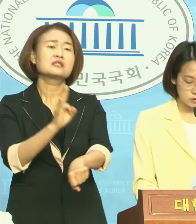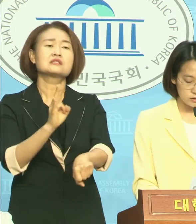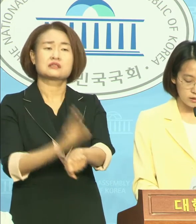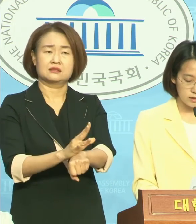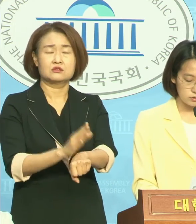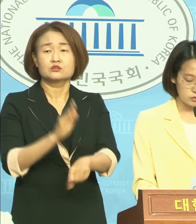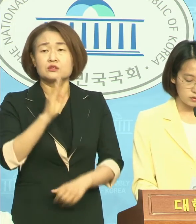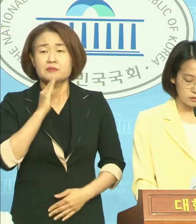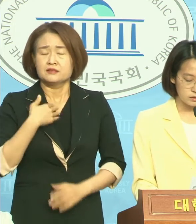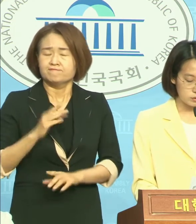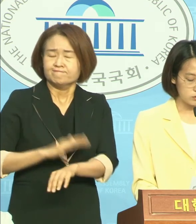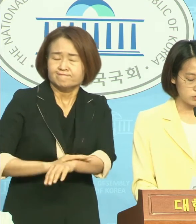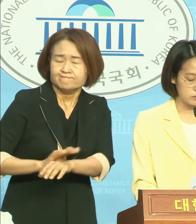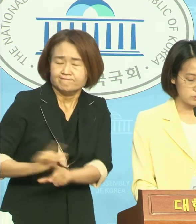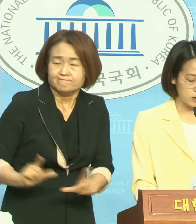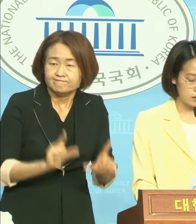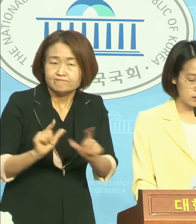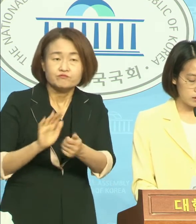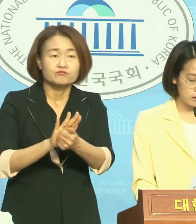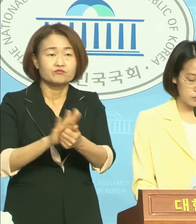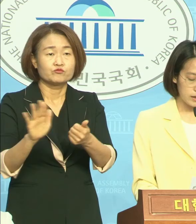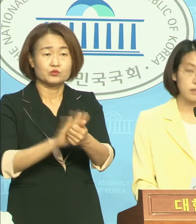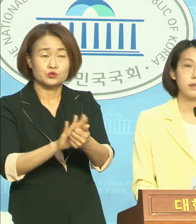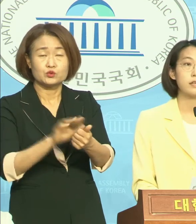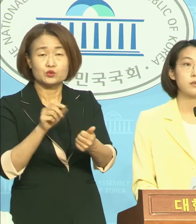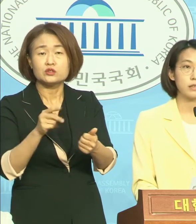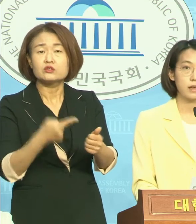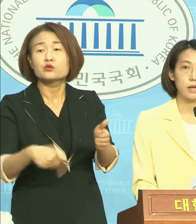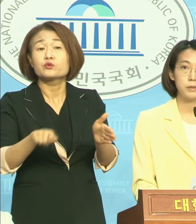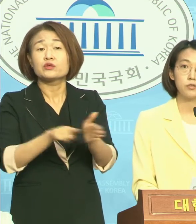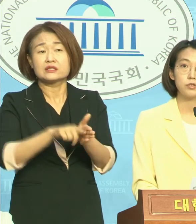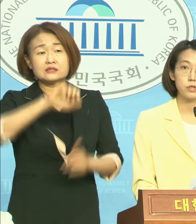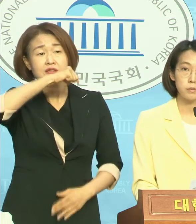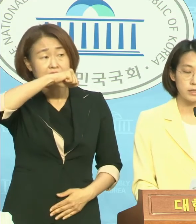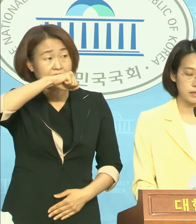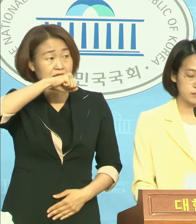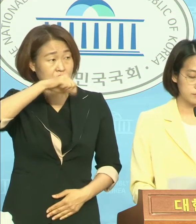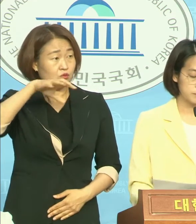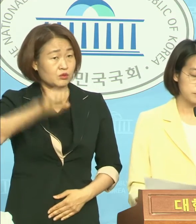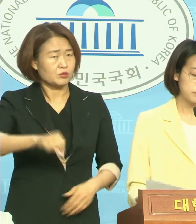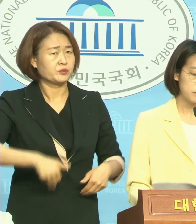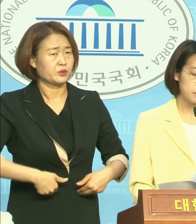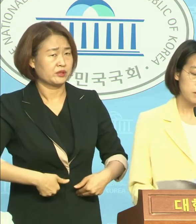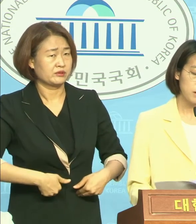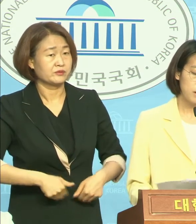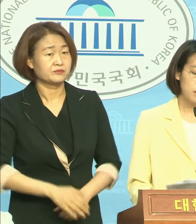온전히 살아갈 수 있는 지원 서비스와 이를 위한 예산 확대 가 필수적입니다